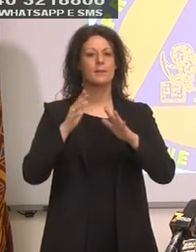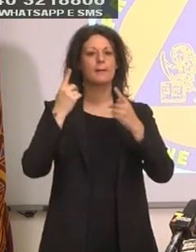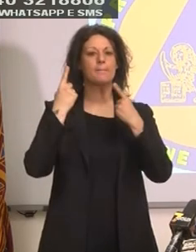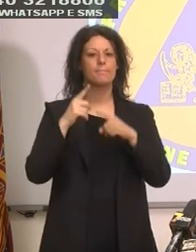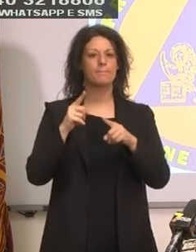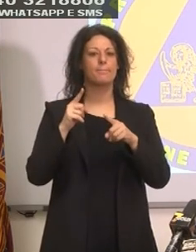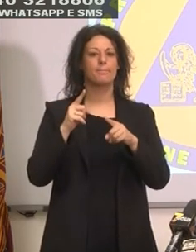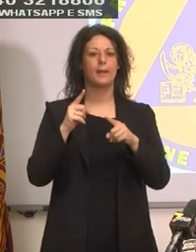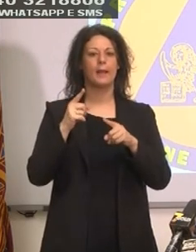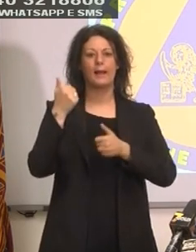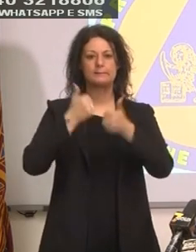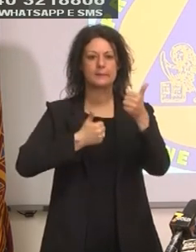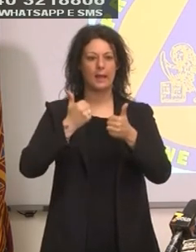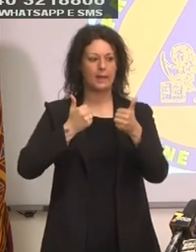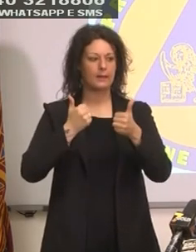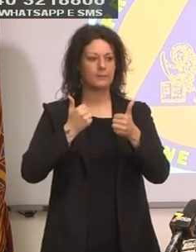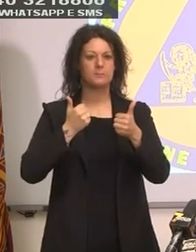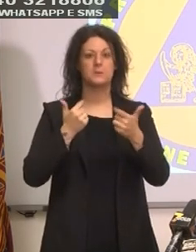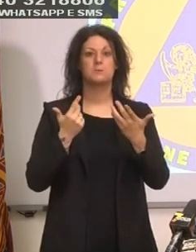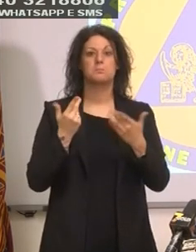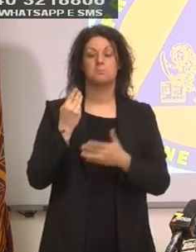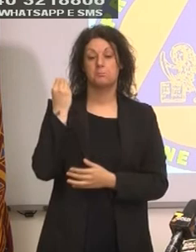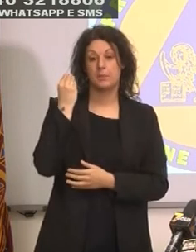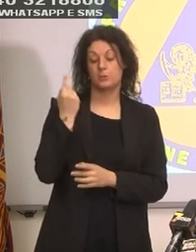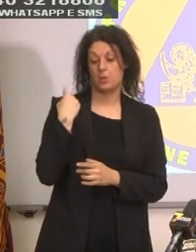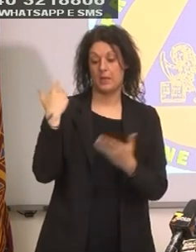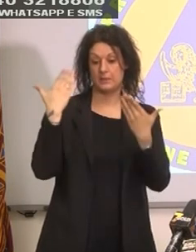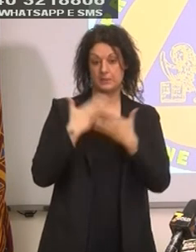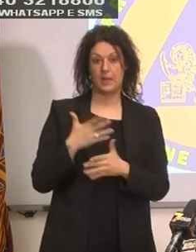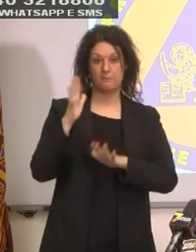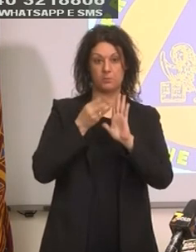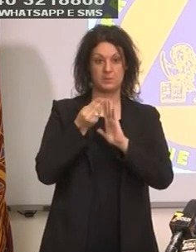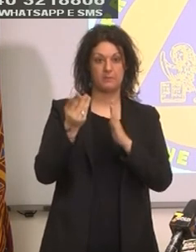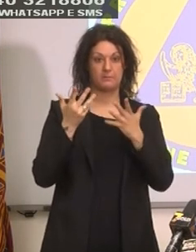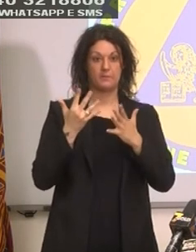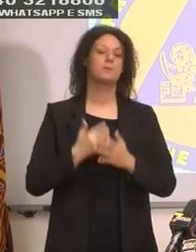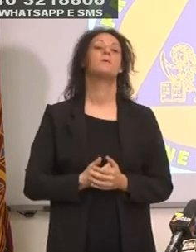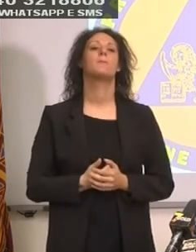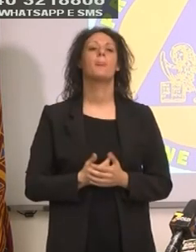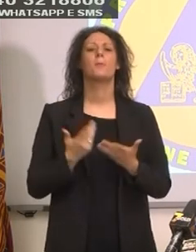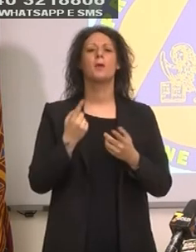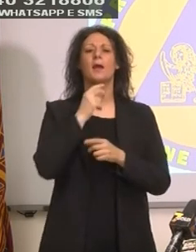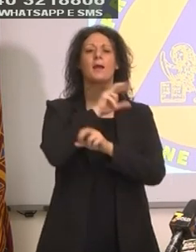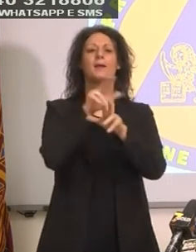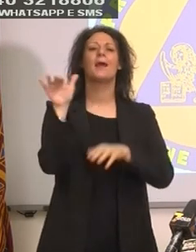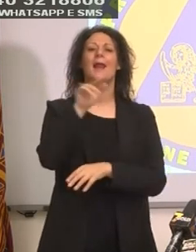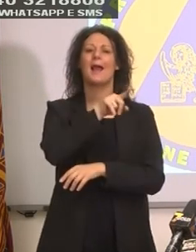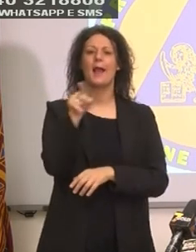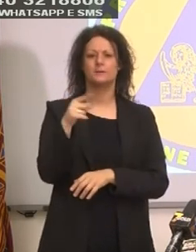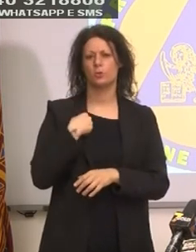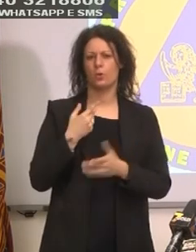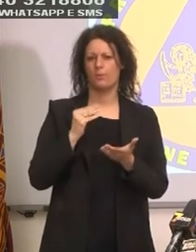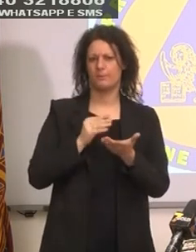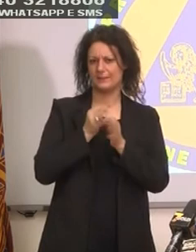Per i loro, immagino si siano risolte ieri verso sera, vabbè, comunque dico, questi ragazzi sono qui se non si sono risolti i